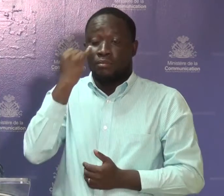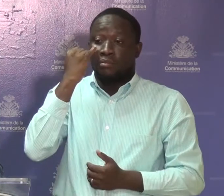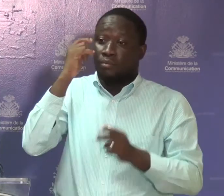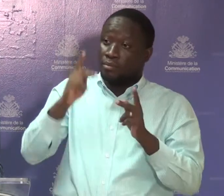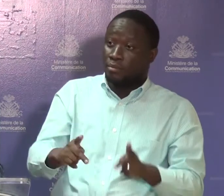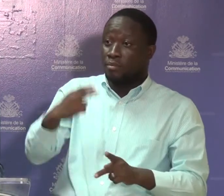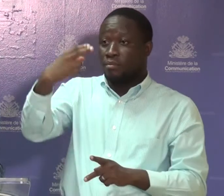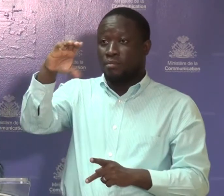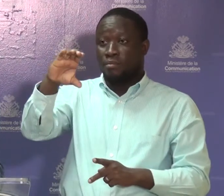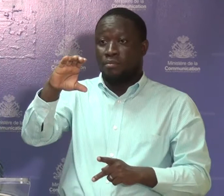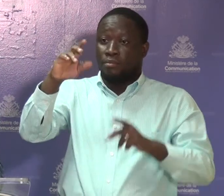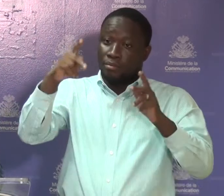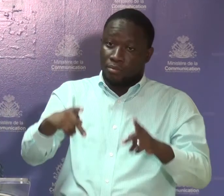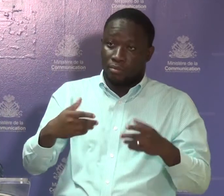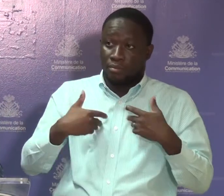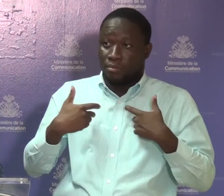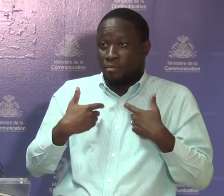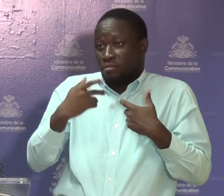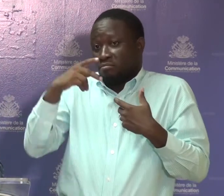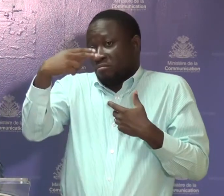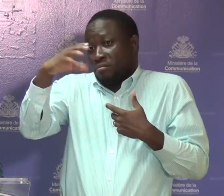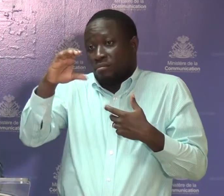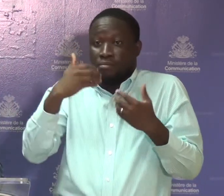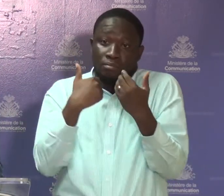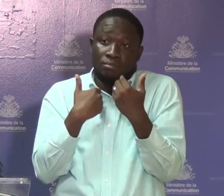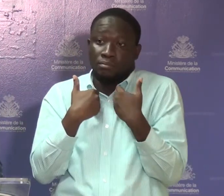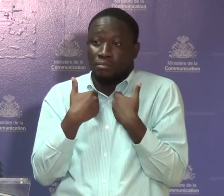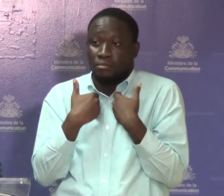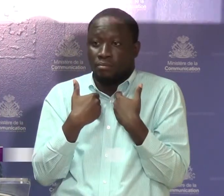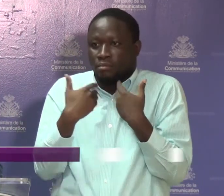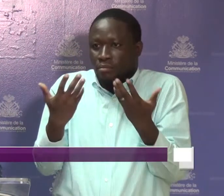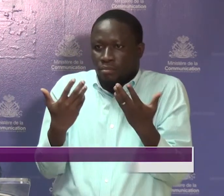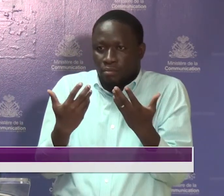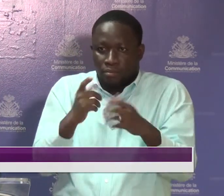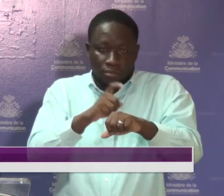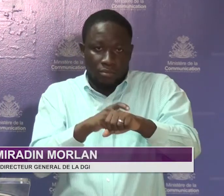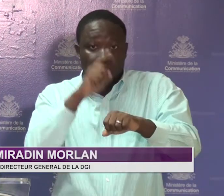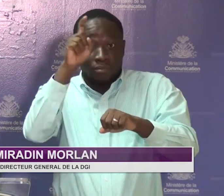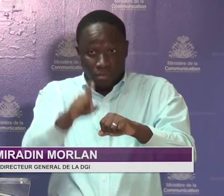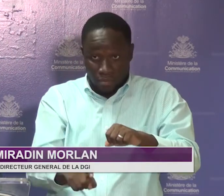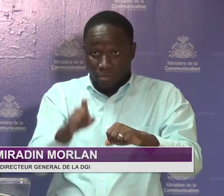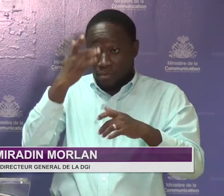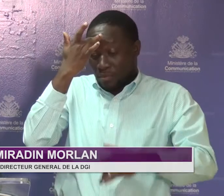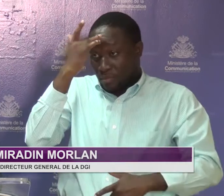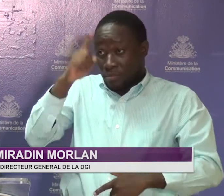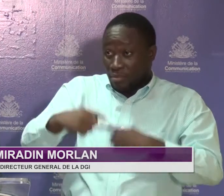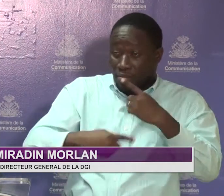une personne handicapée, une personne qui a une mobilité réduite, a trouvé dans une situation où elle a besoin de soins de